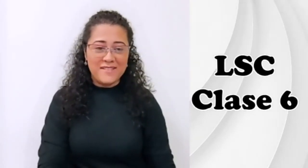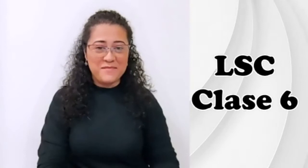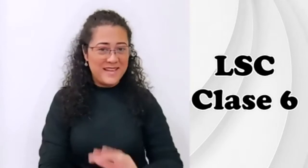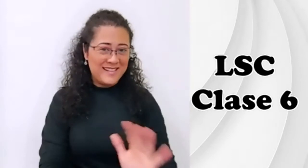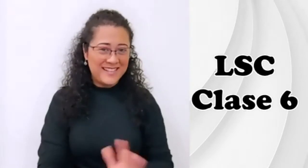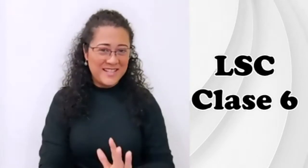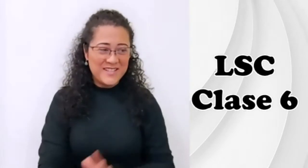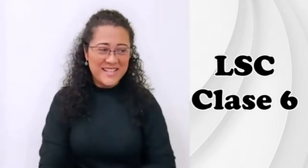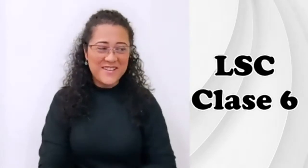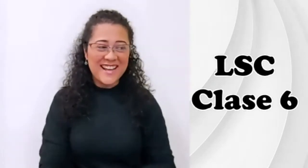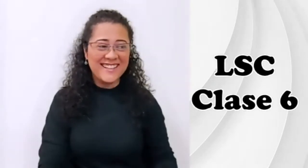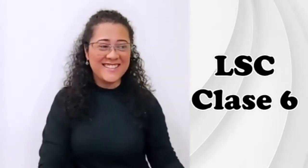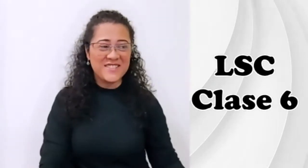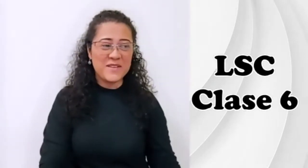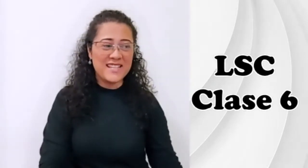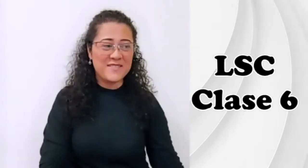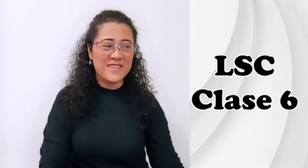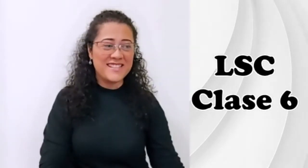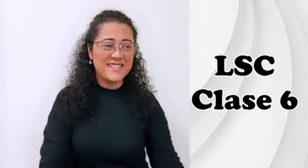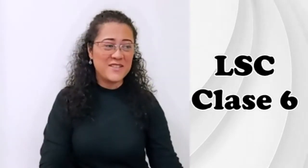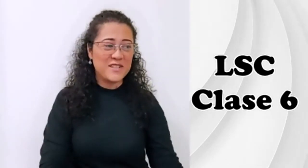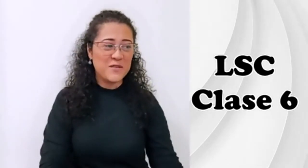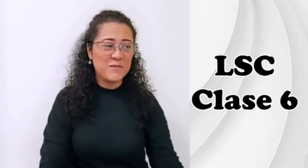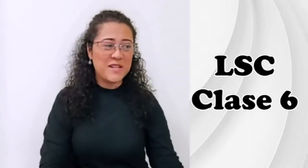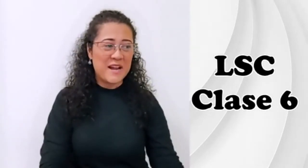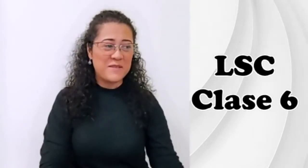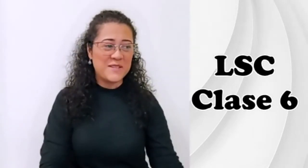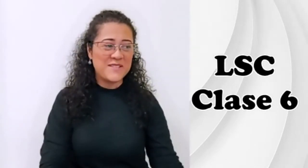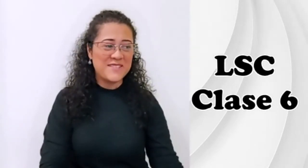¿Me han entendido hasta ahora? Me dices, no sé si voy muy rápido.